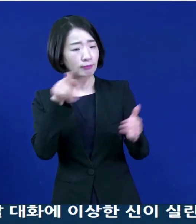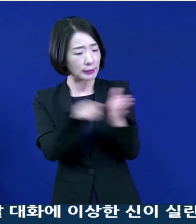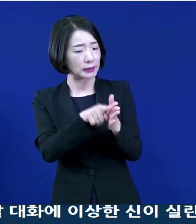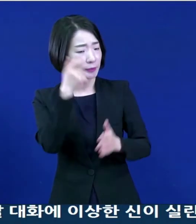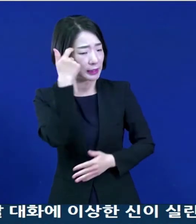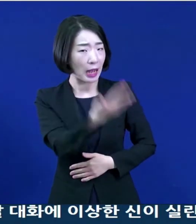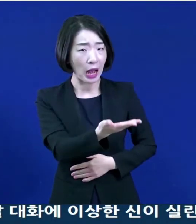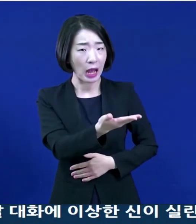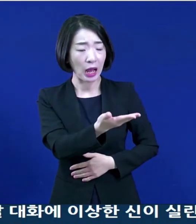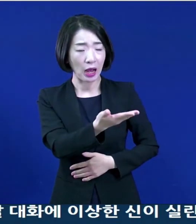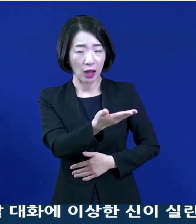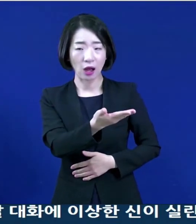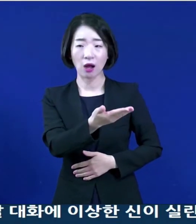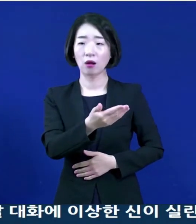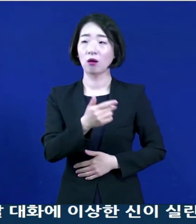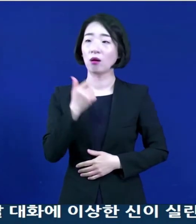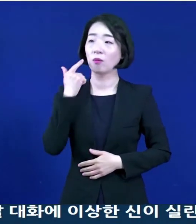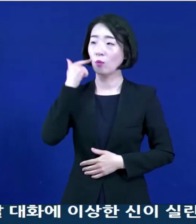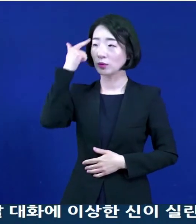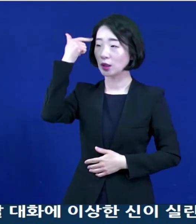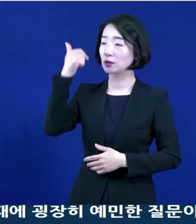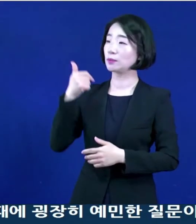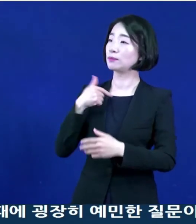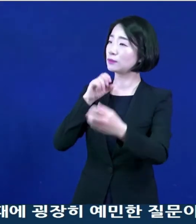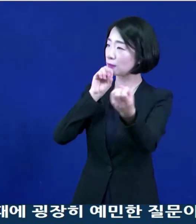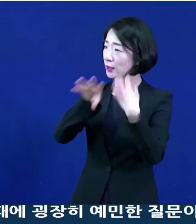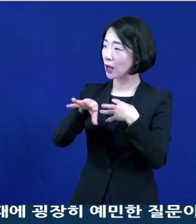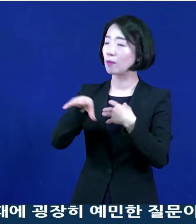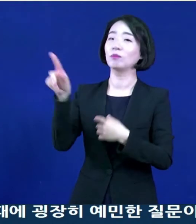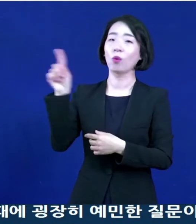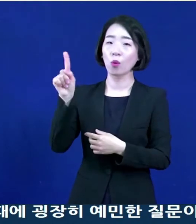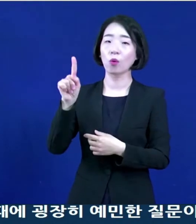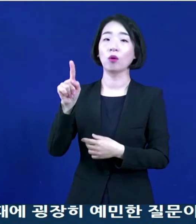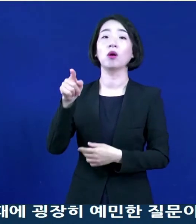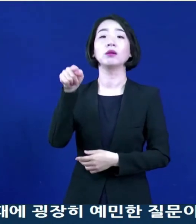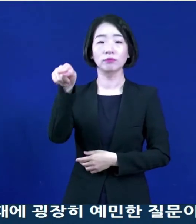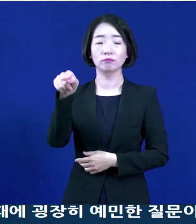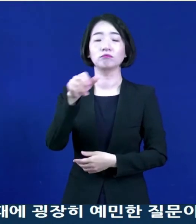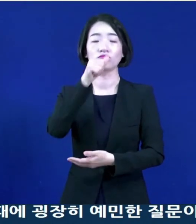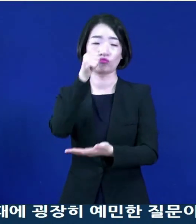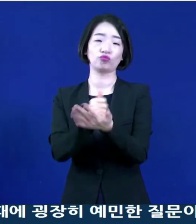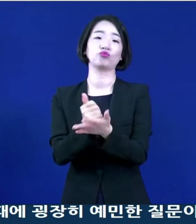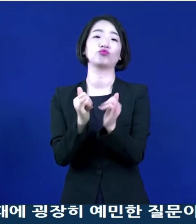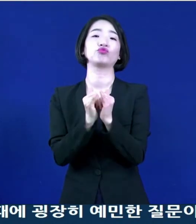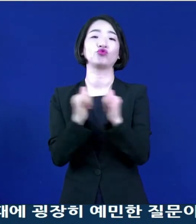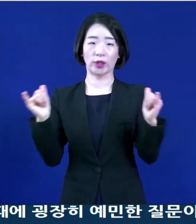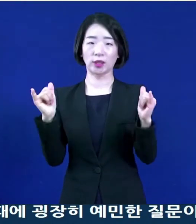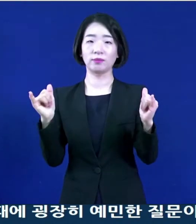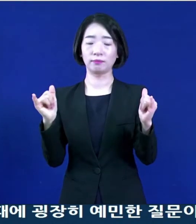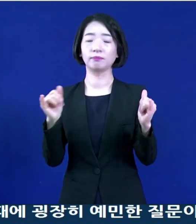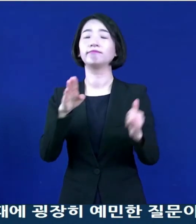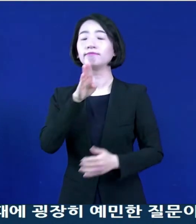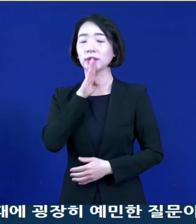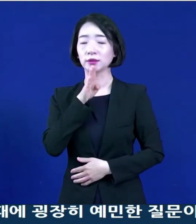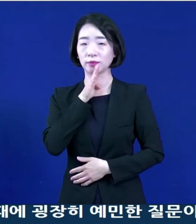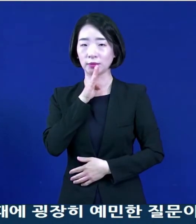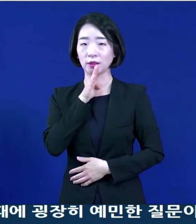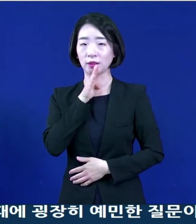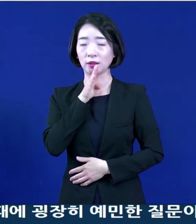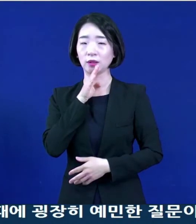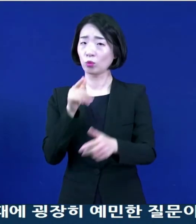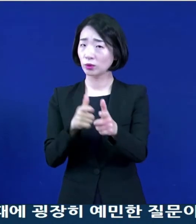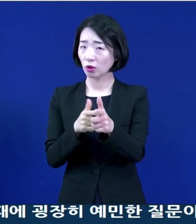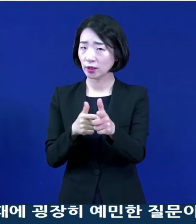것이 아마 제가 평생 못 잊을 것 같아요. 목사님 대답이 뭐였냐면, 네, 죄인입니다. 이 방송상에서 네,